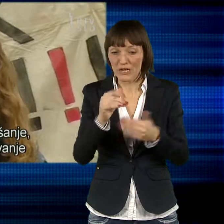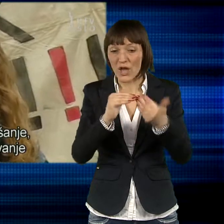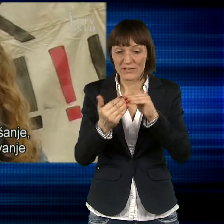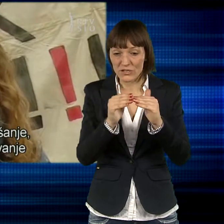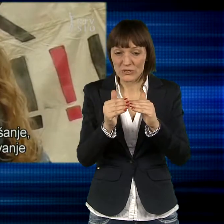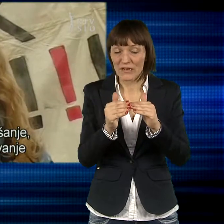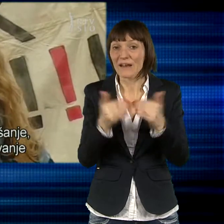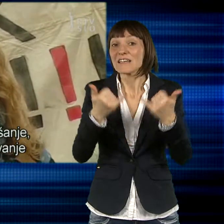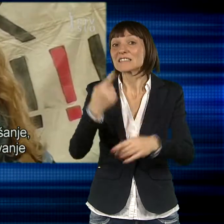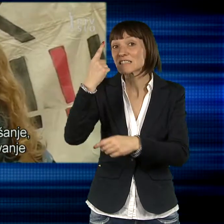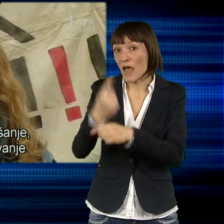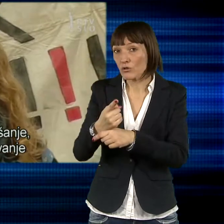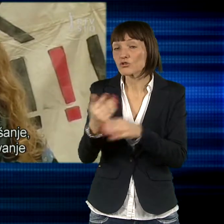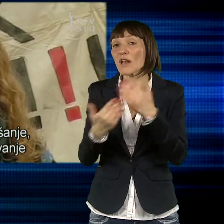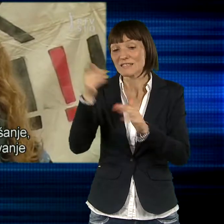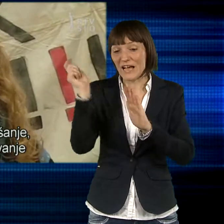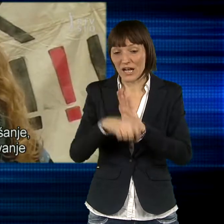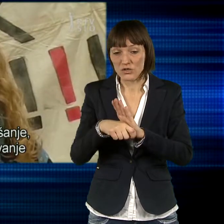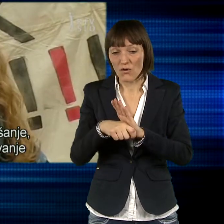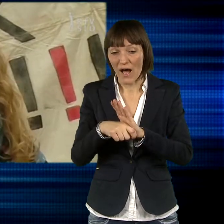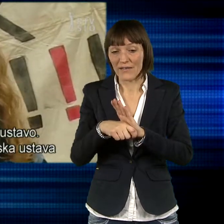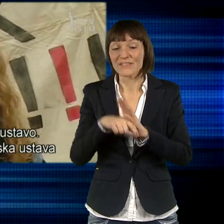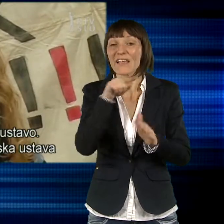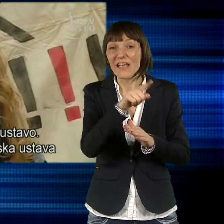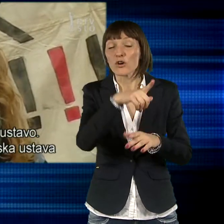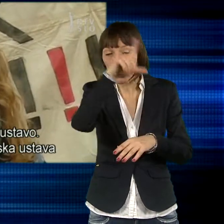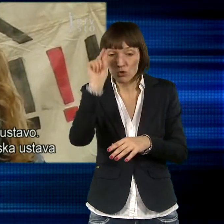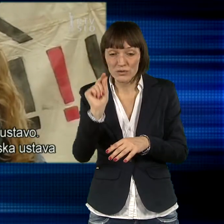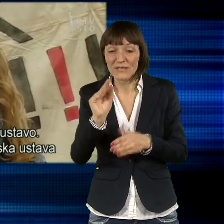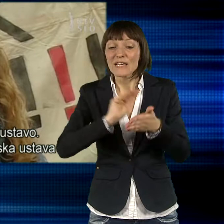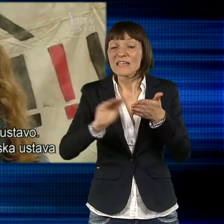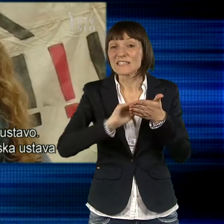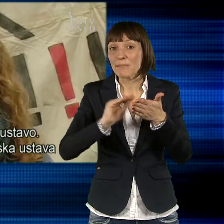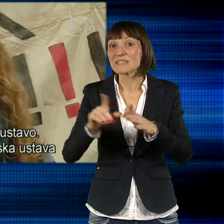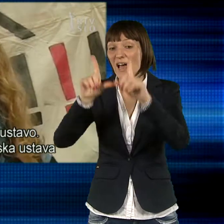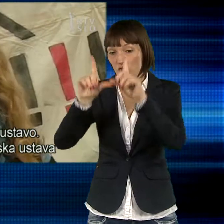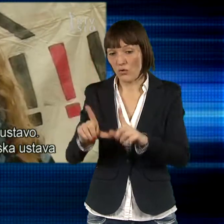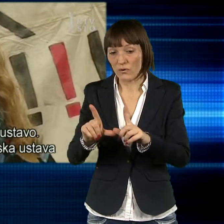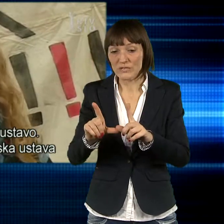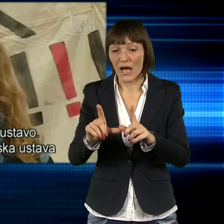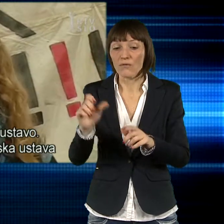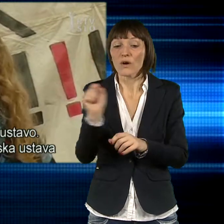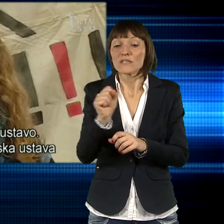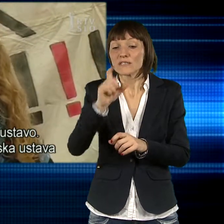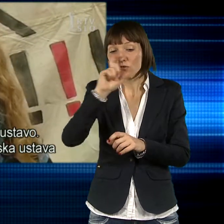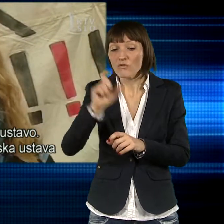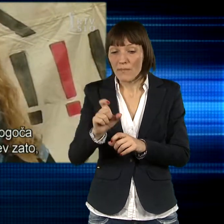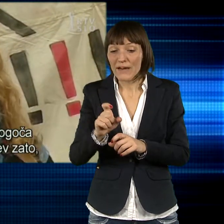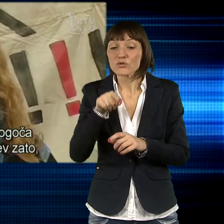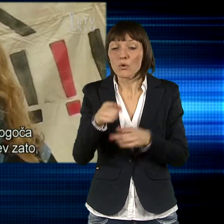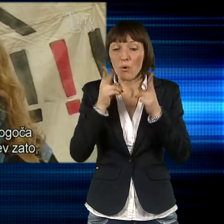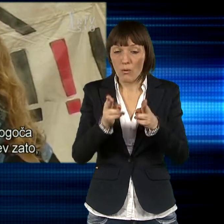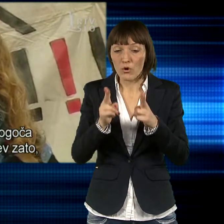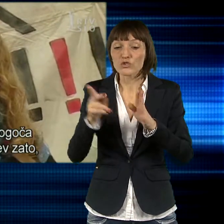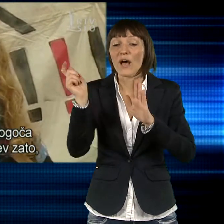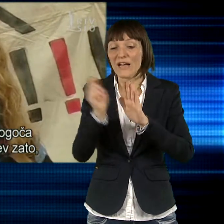inkább úgy döntött, hogy beleírja az alkotmányba annak a lehetőségét, hogy a hajléktalan embereket büntessék, és ezért most március óta a magyar